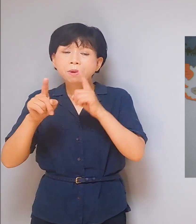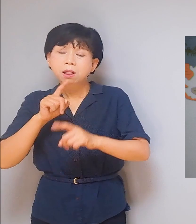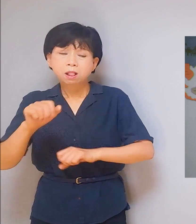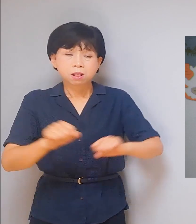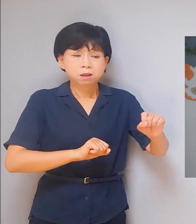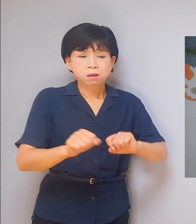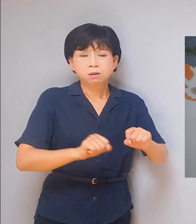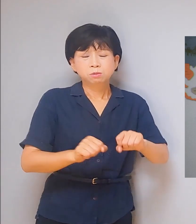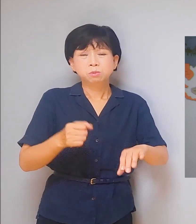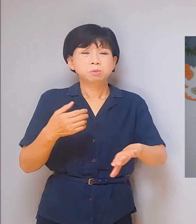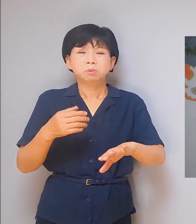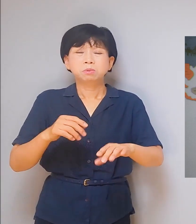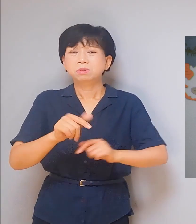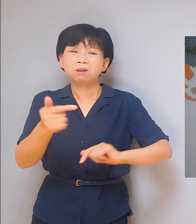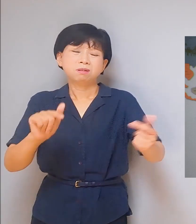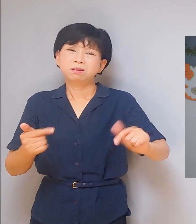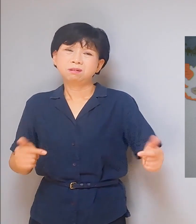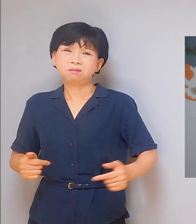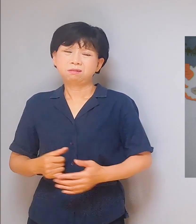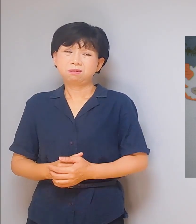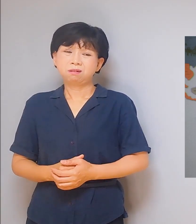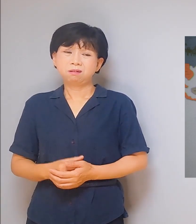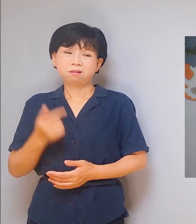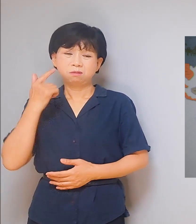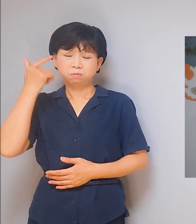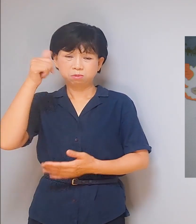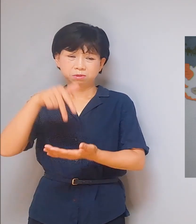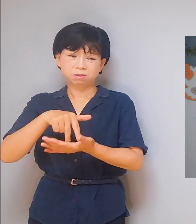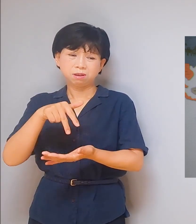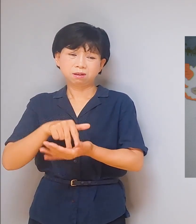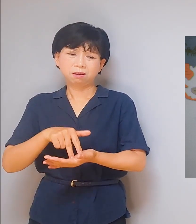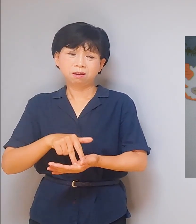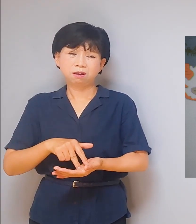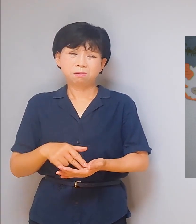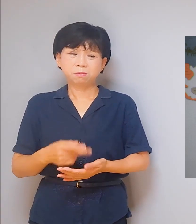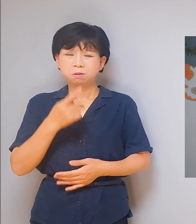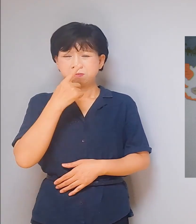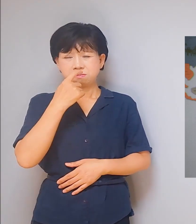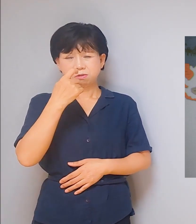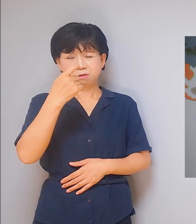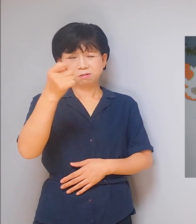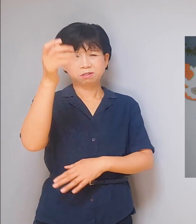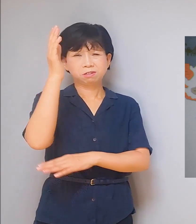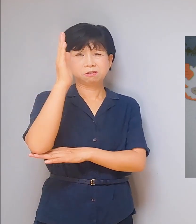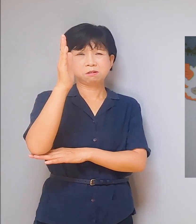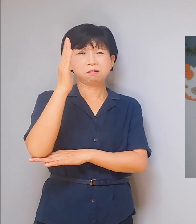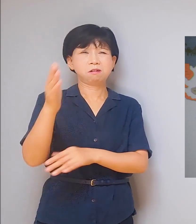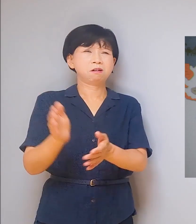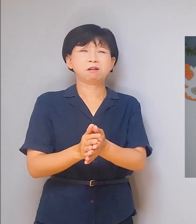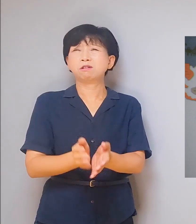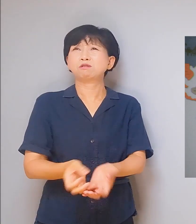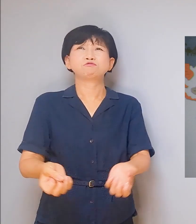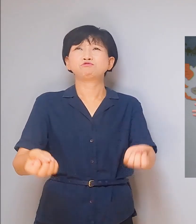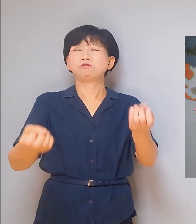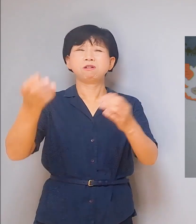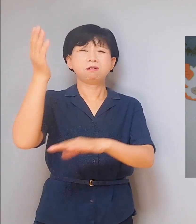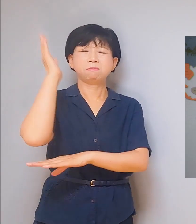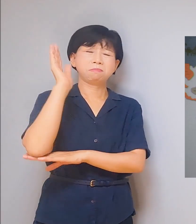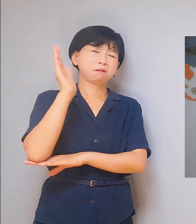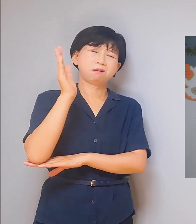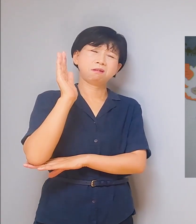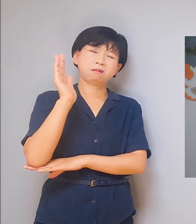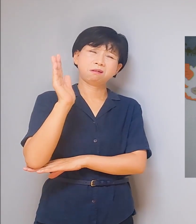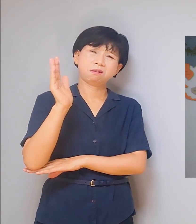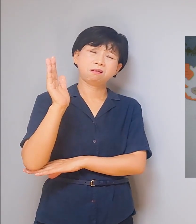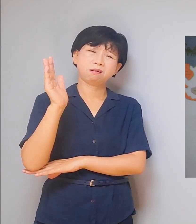다를 수도 있습니다. 목사가 이 앞에서 아주 멋떨어지게 목소리 쫙 깔면서 할렐루야 하면서 쫙 설교할